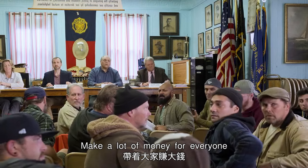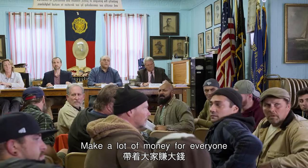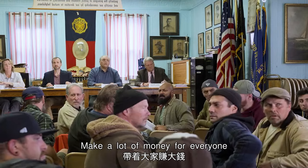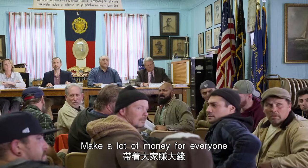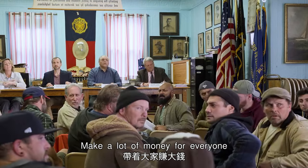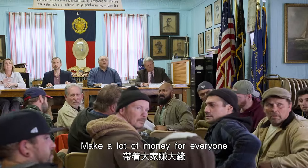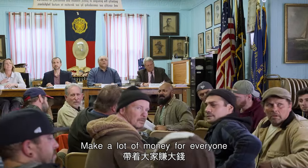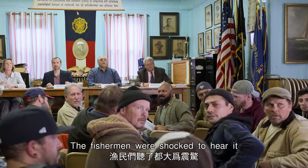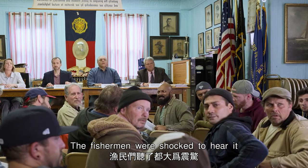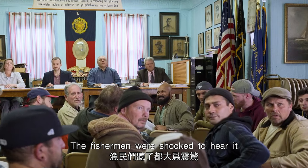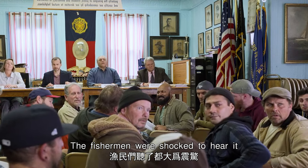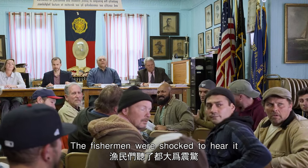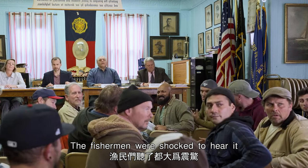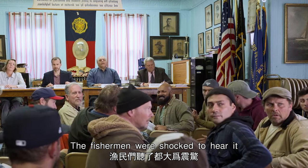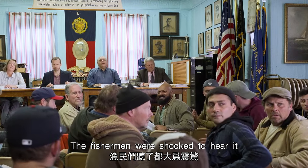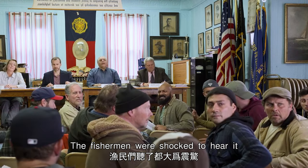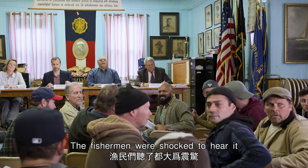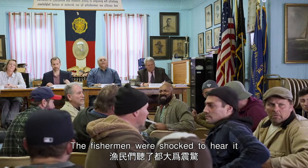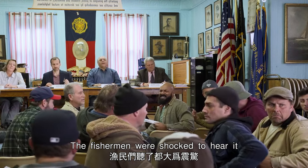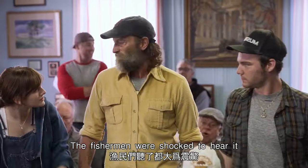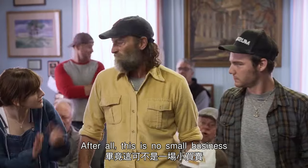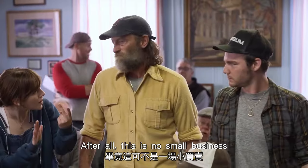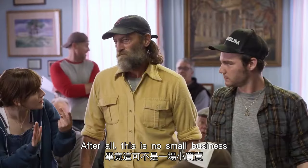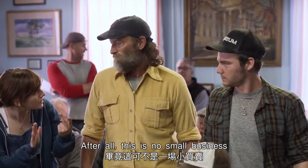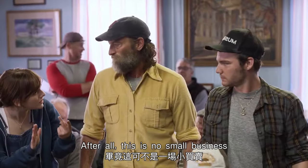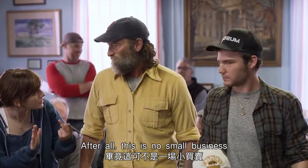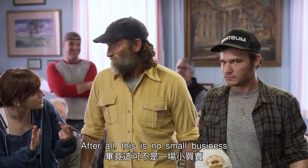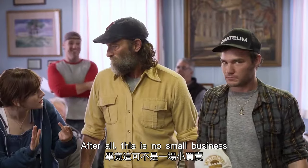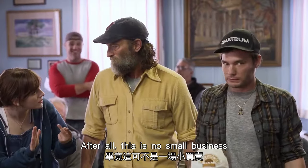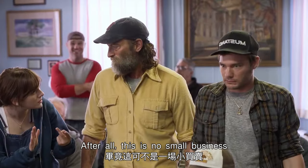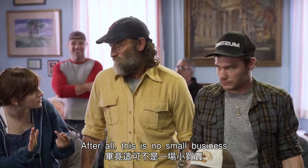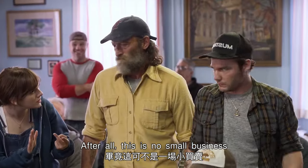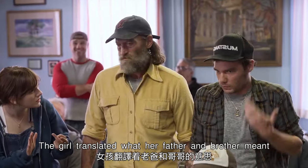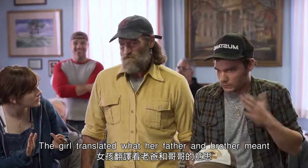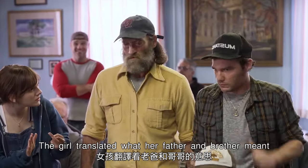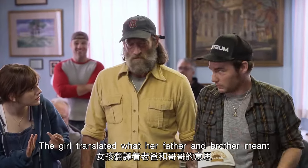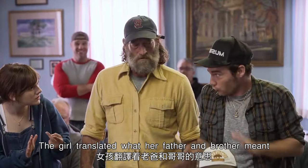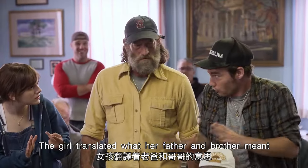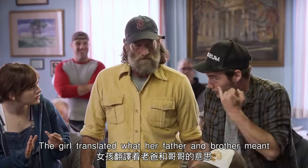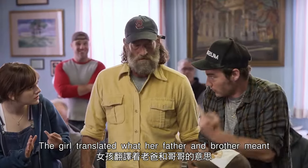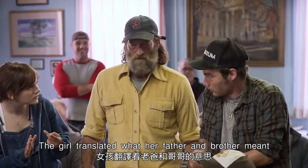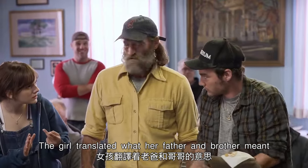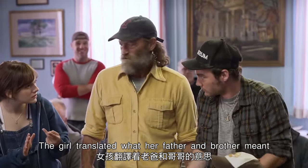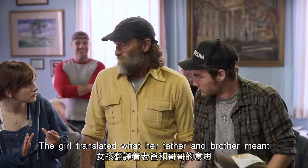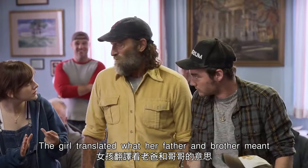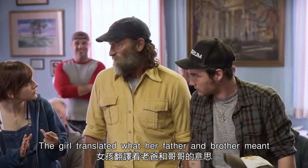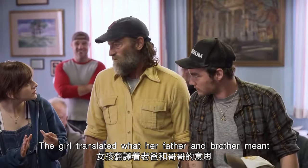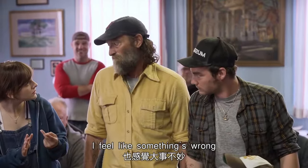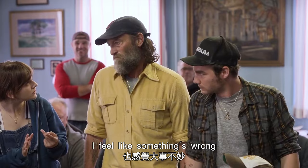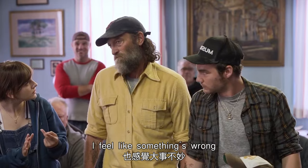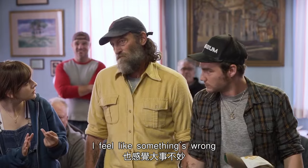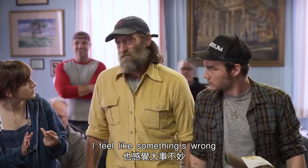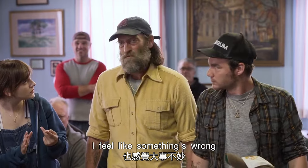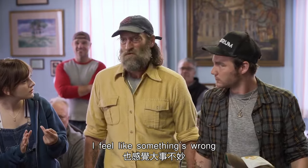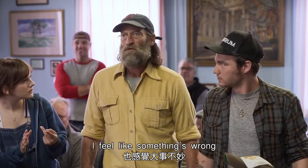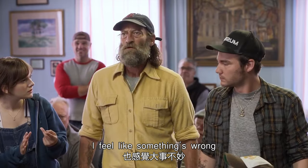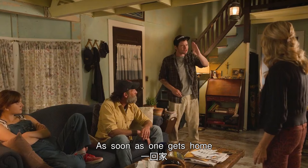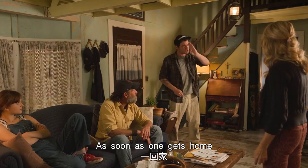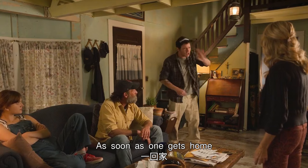大家赚大钱渔民们听了都大为震惊毕竟这可不是一场小买卖女孩翻译着老爸和哥哥的意思也感觉大事不妙一回